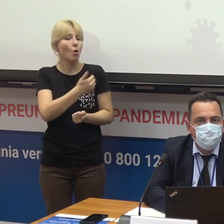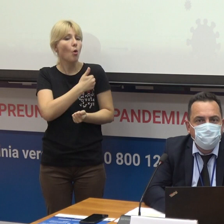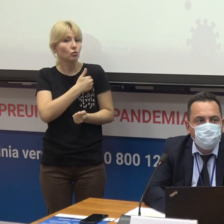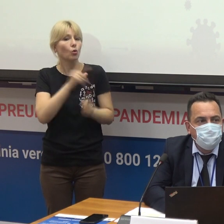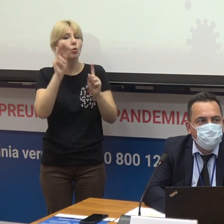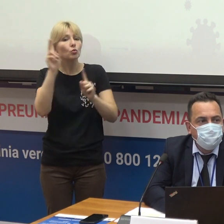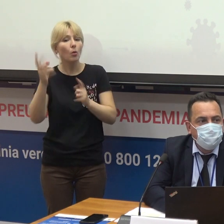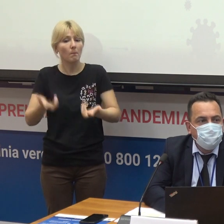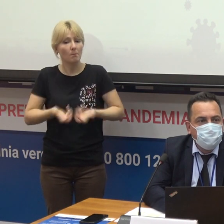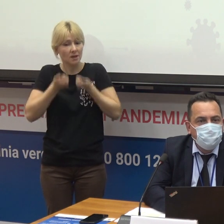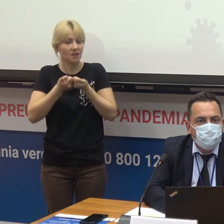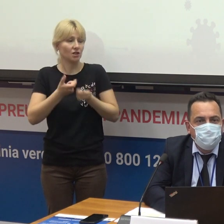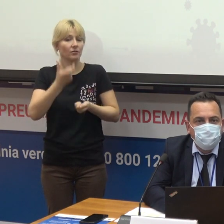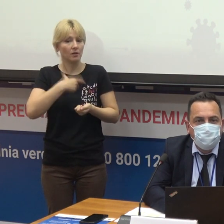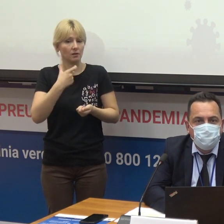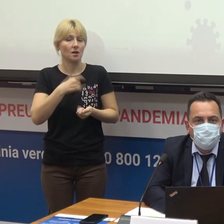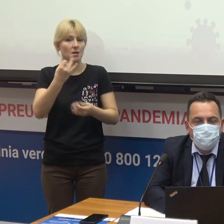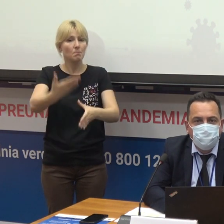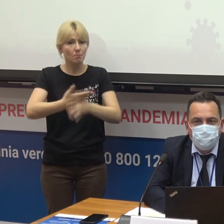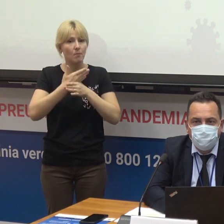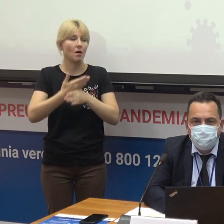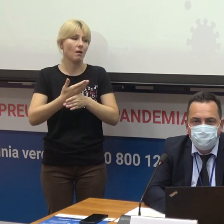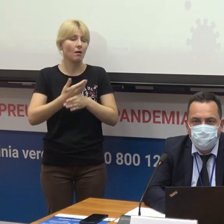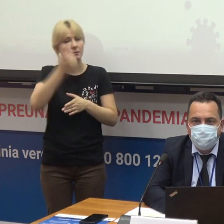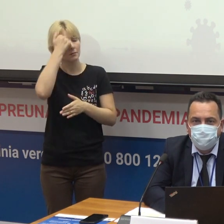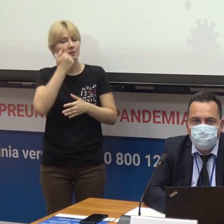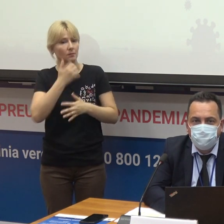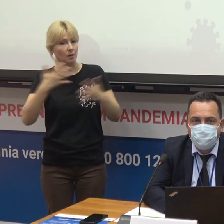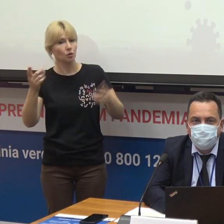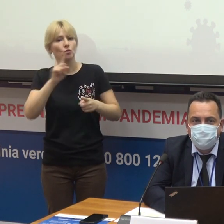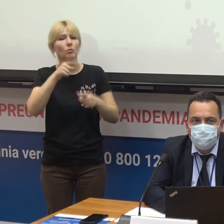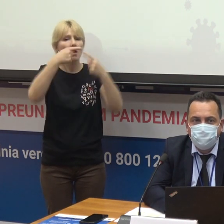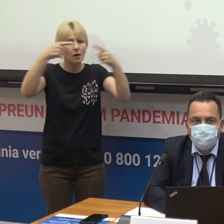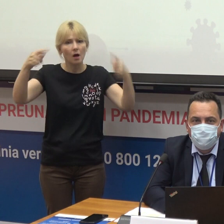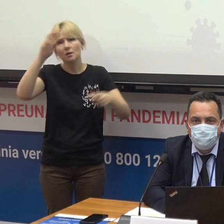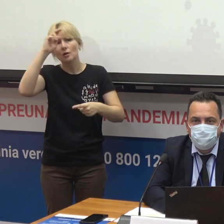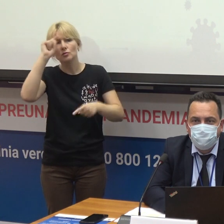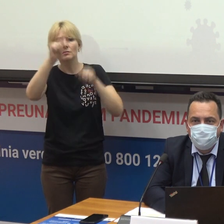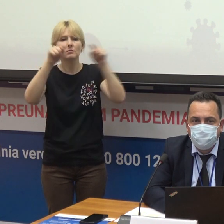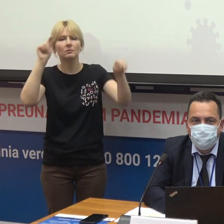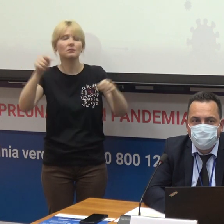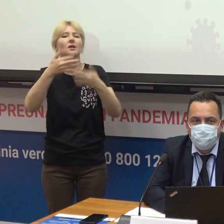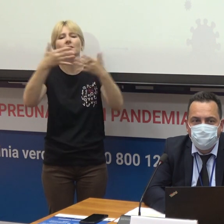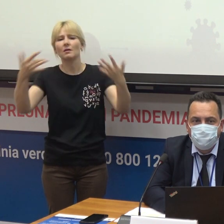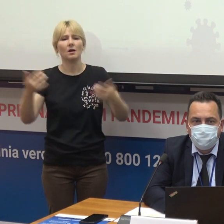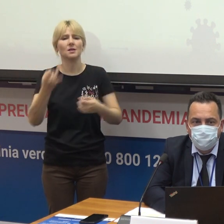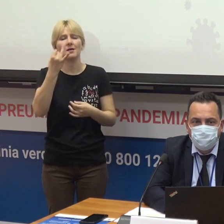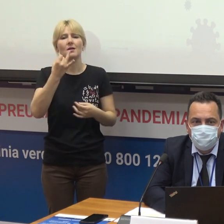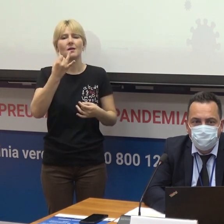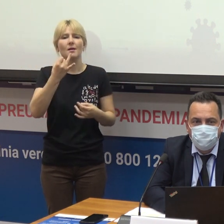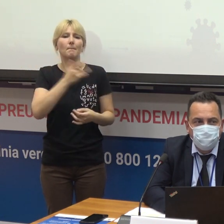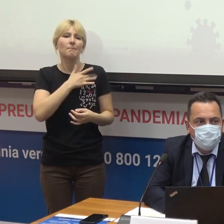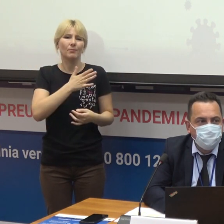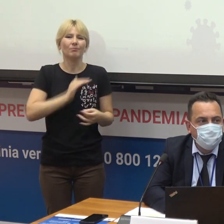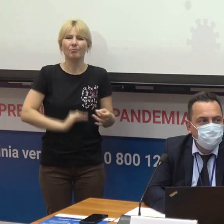ne susține și îndemnăm să, într-adevăr, să fie cu alte autorități atât din domeniul de stat cât și privat, să fie